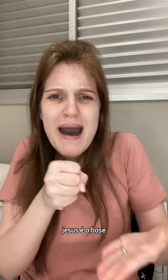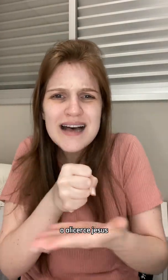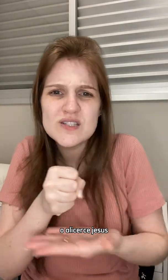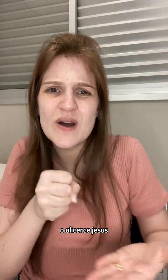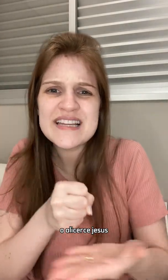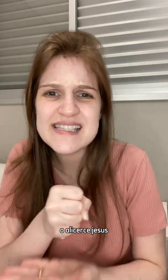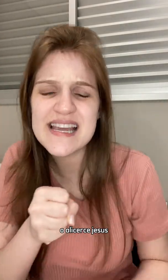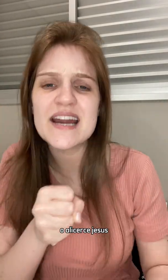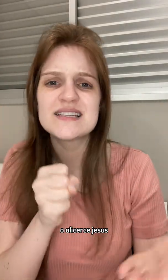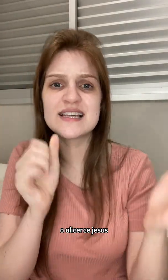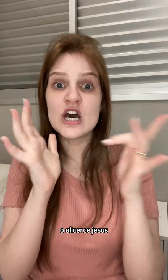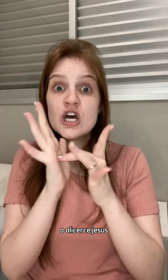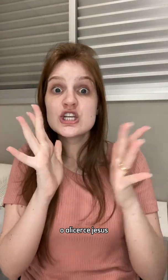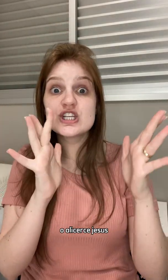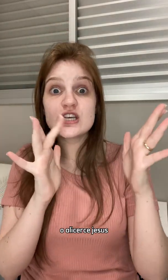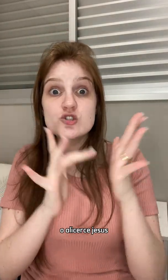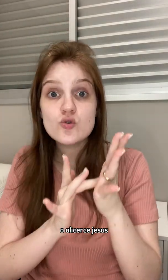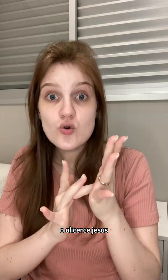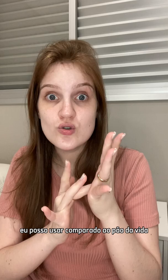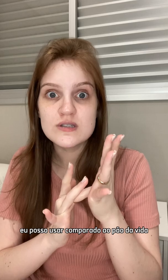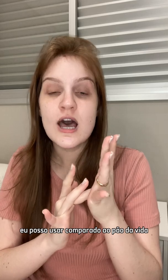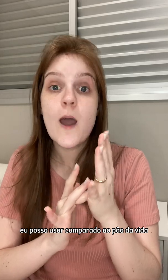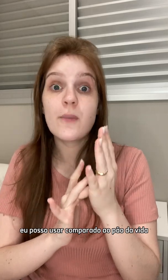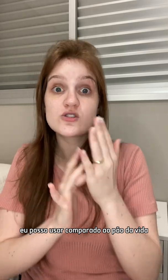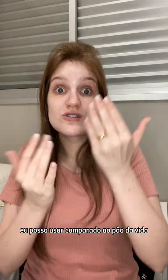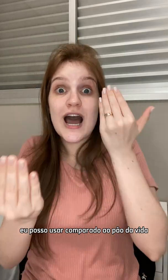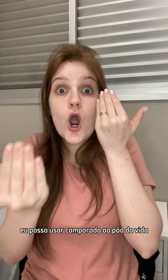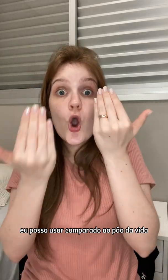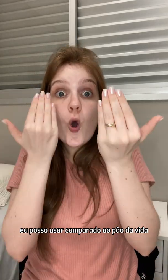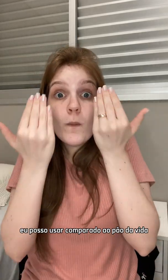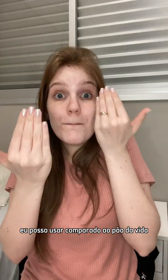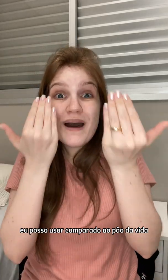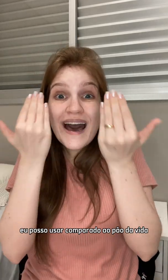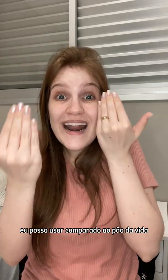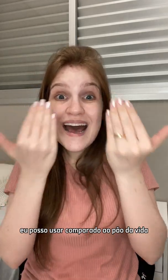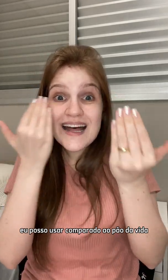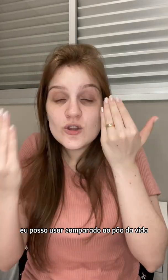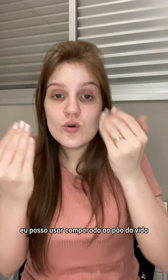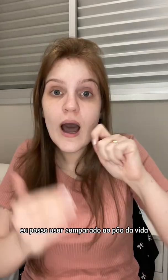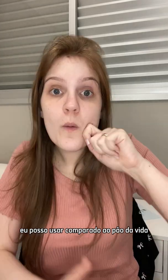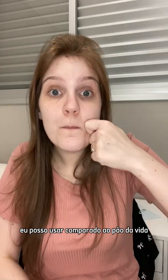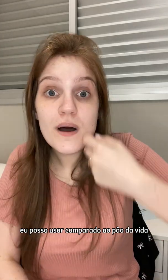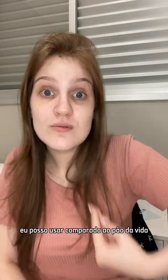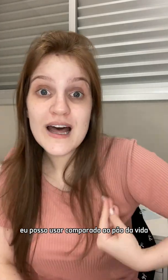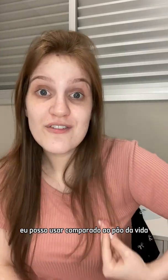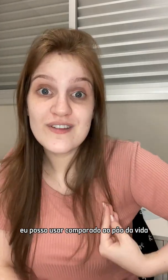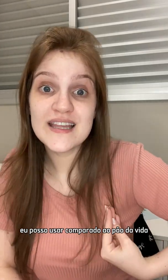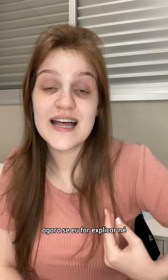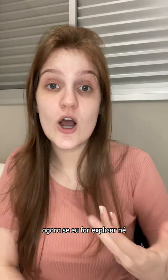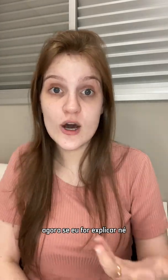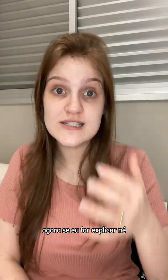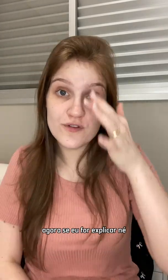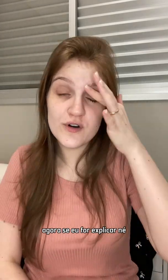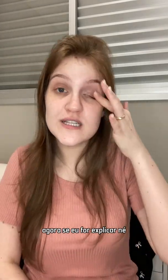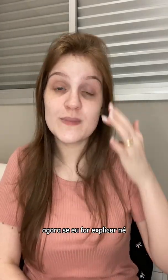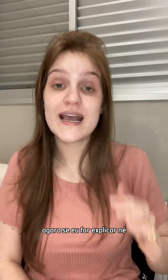base, o alicerce. Jesus, eu posso usar comparado ao pão da vida. Agora se eu for explicar,